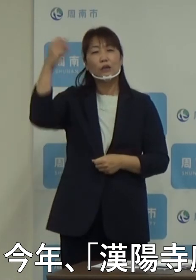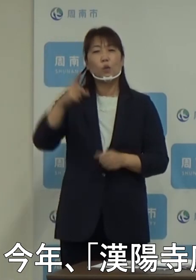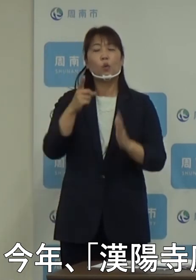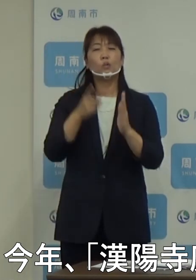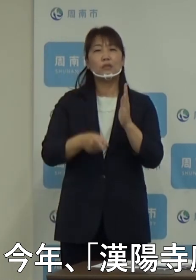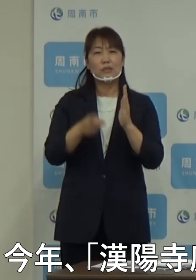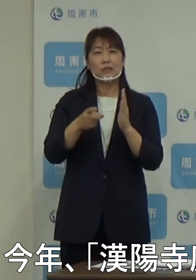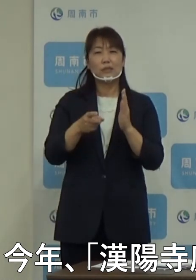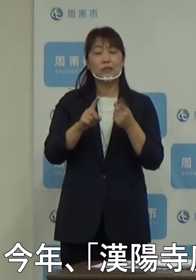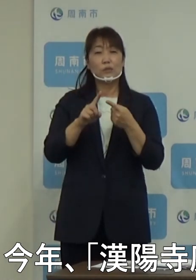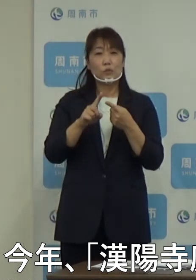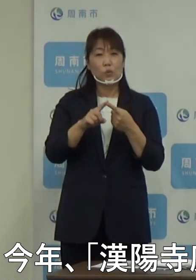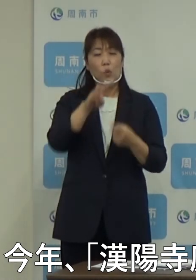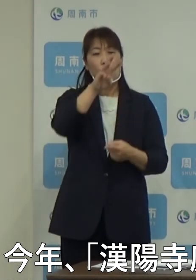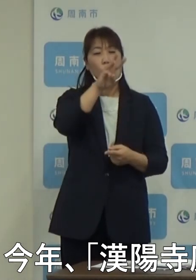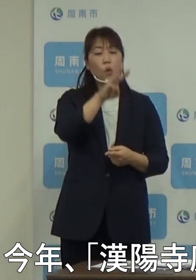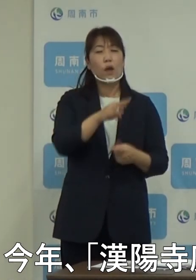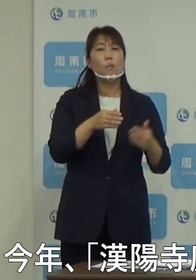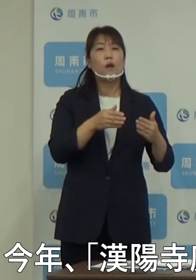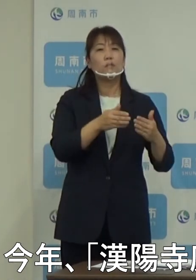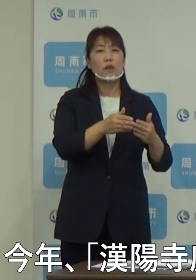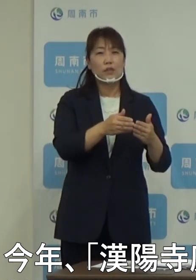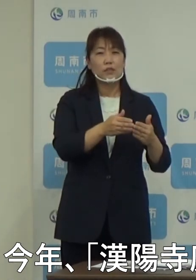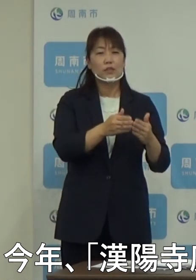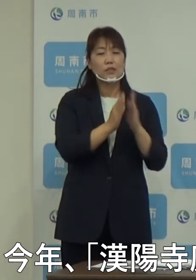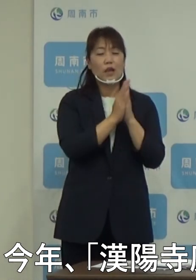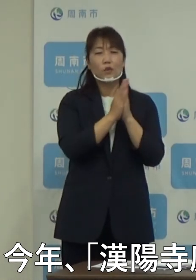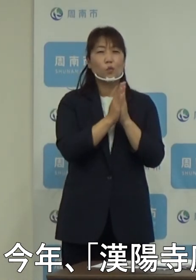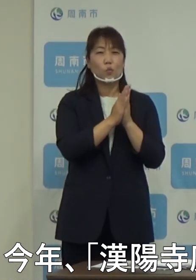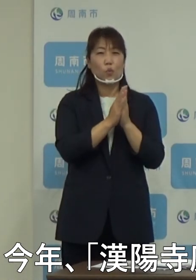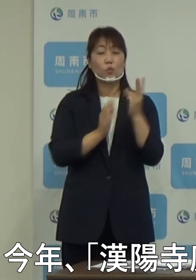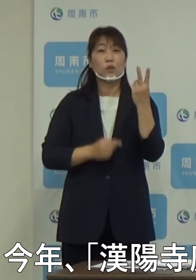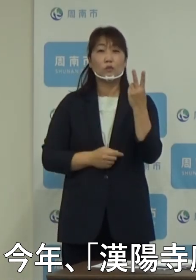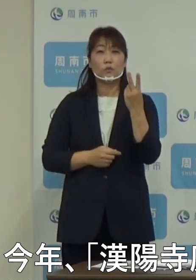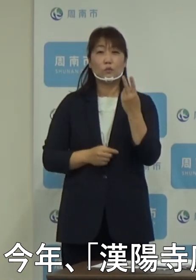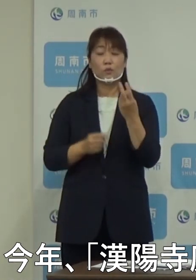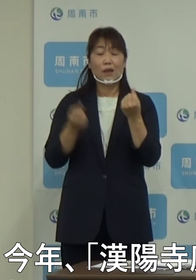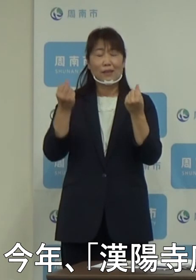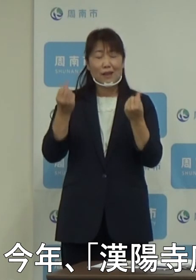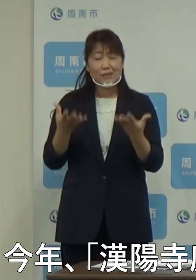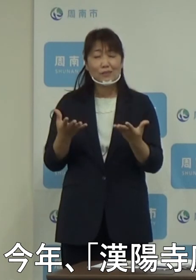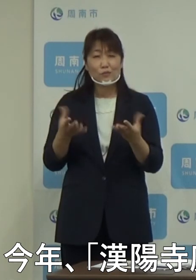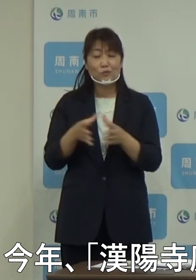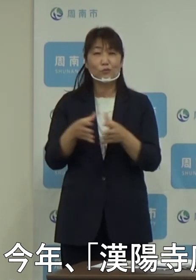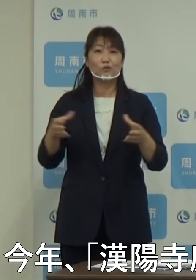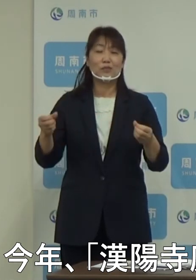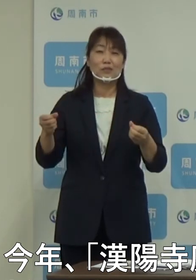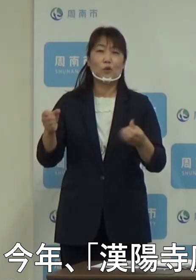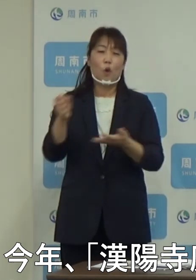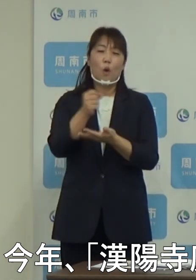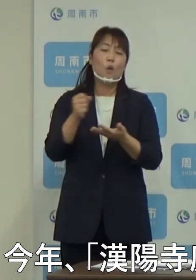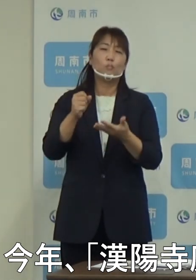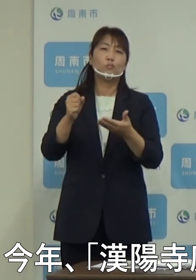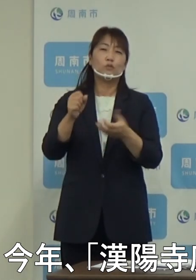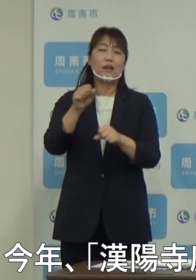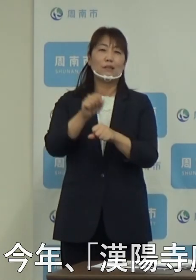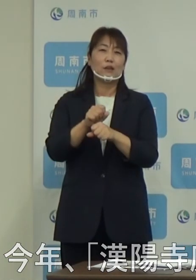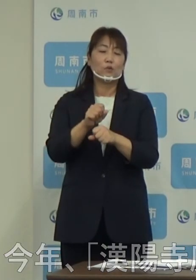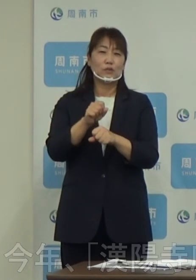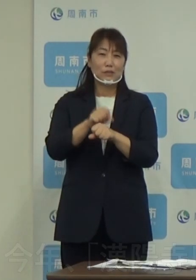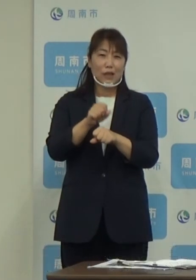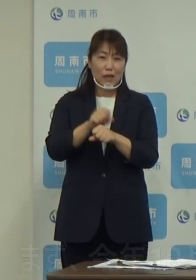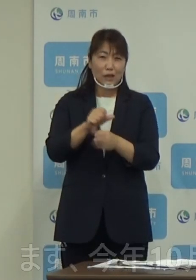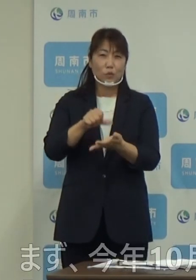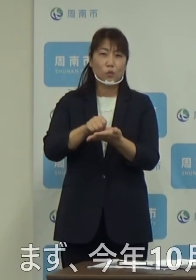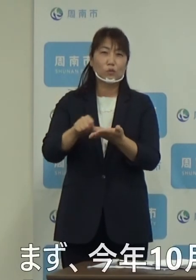崎観音堂の2件が新たな文化財として国の台帳に登録されることになり